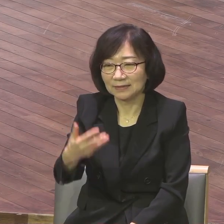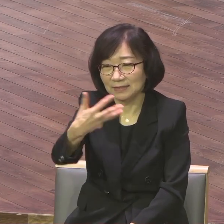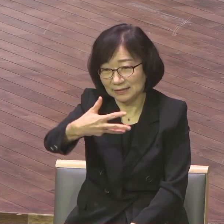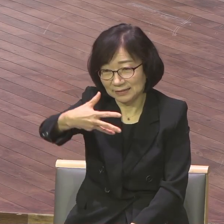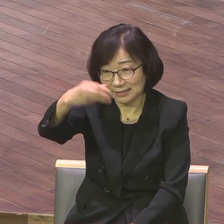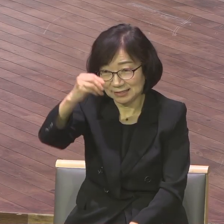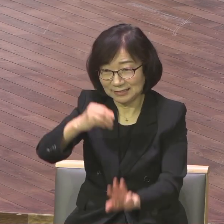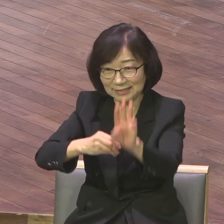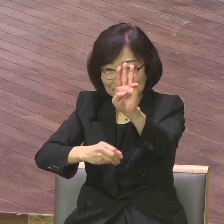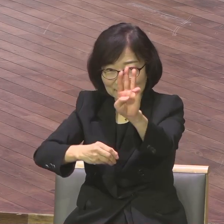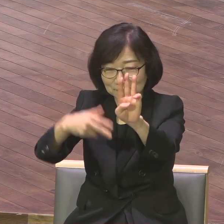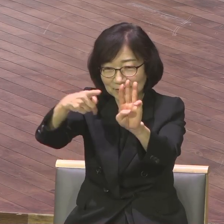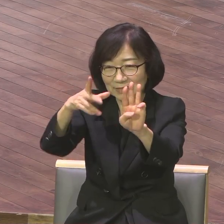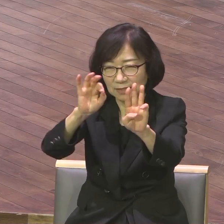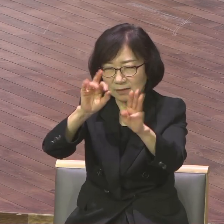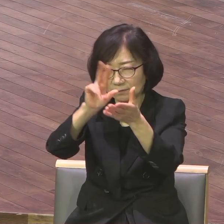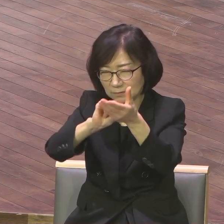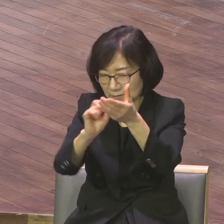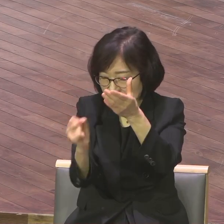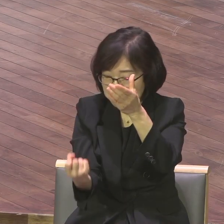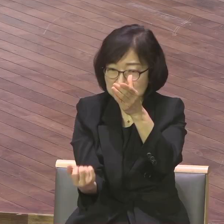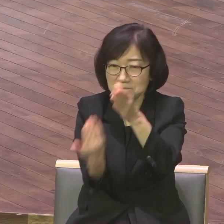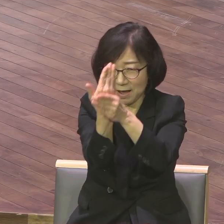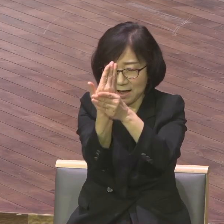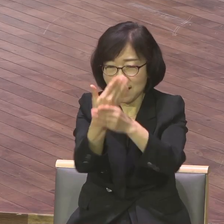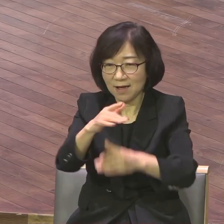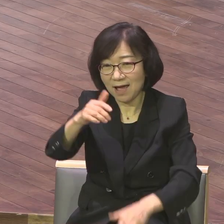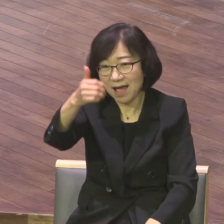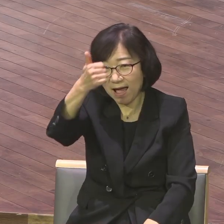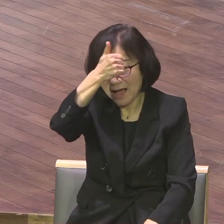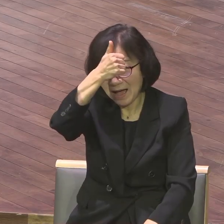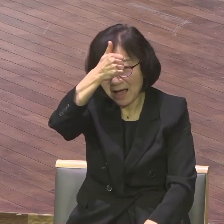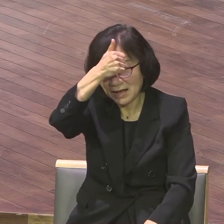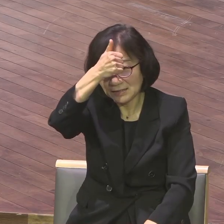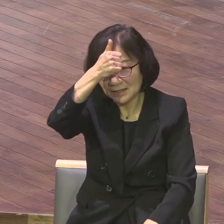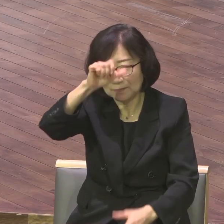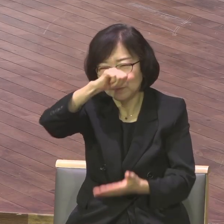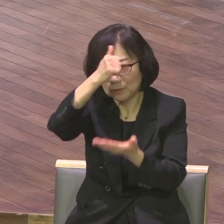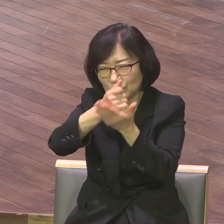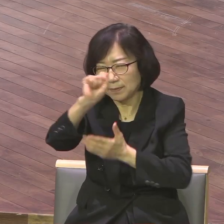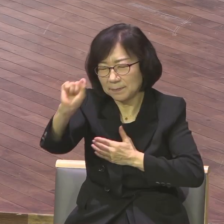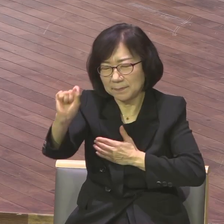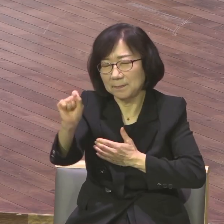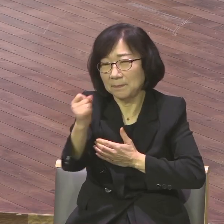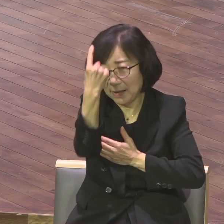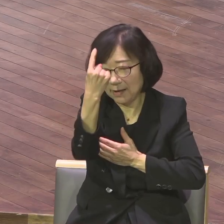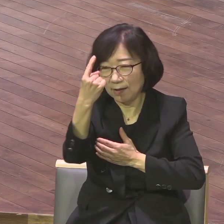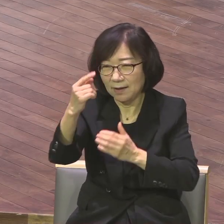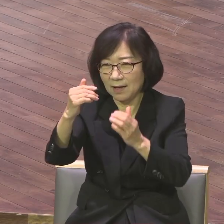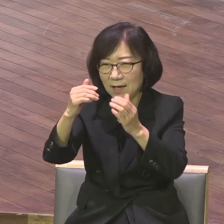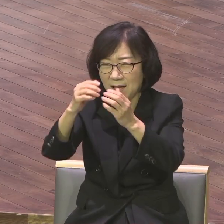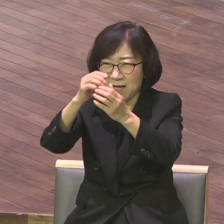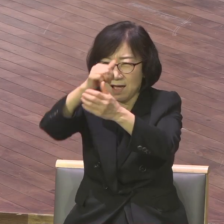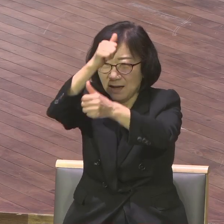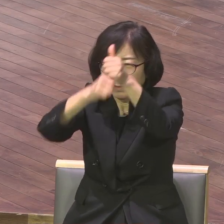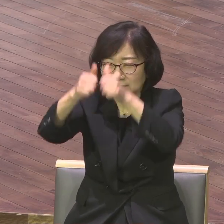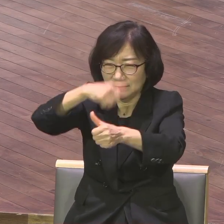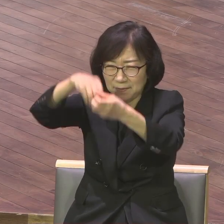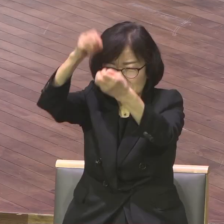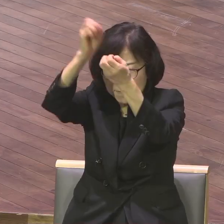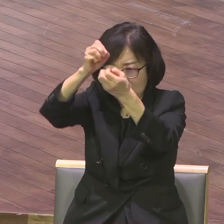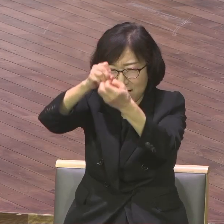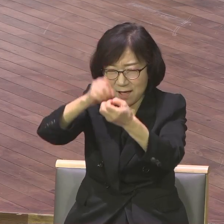3장에서 발생된 저 사람 아담의 범죄 이후에 모든 인류는 한 명도 예외 없이 전적으로